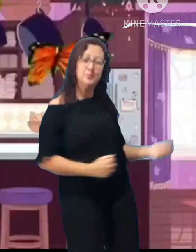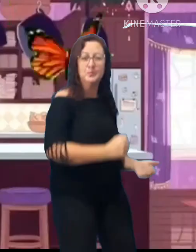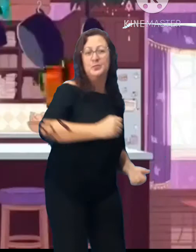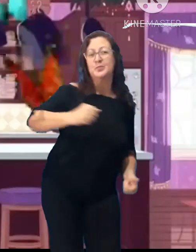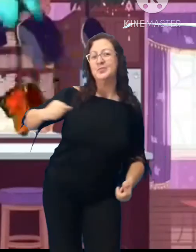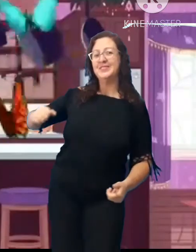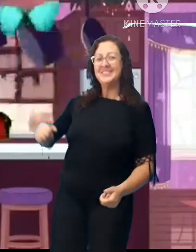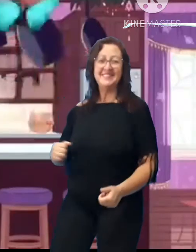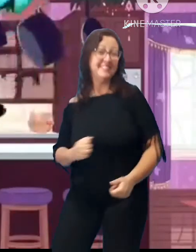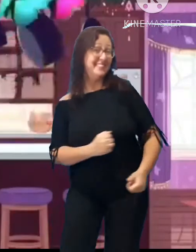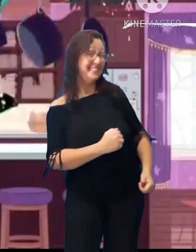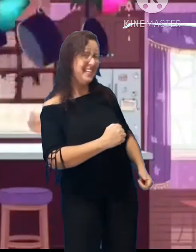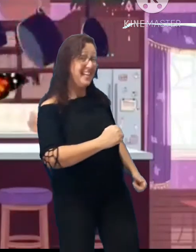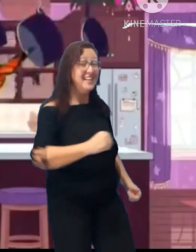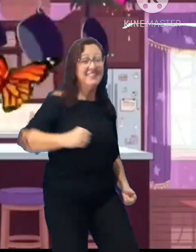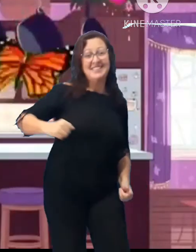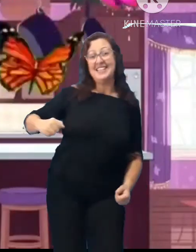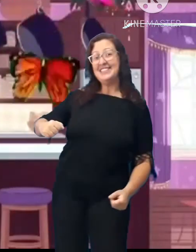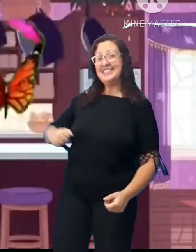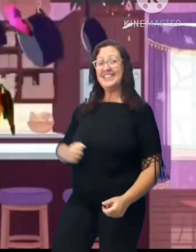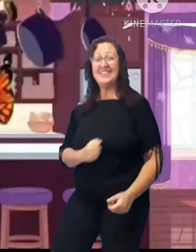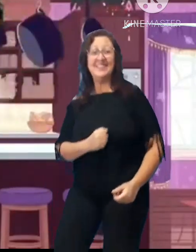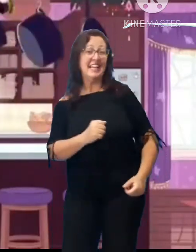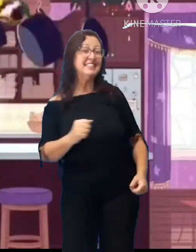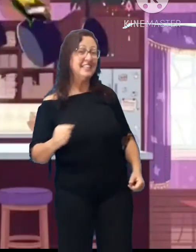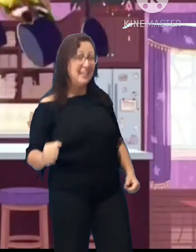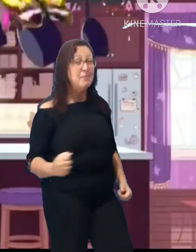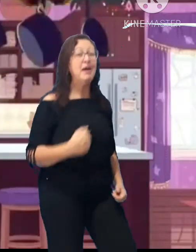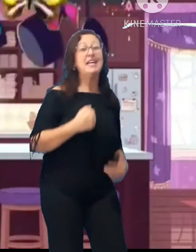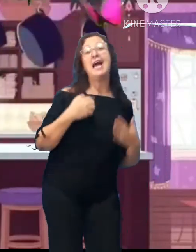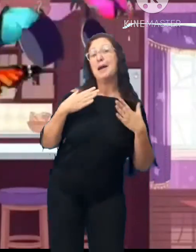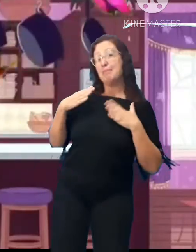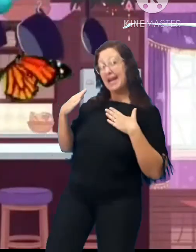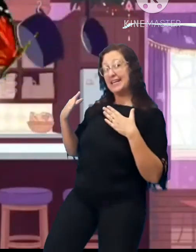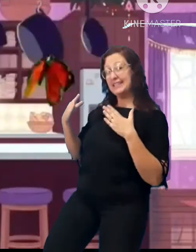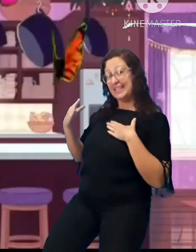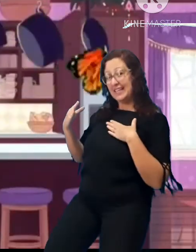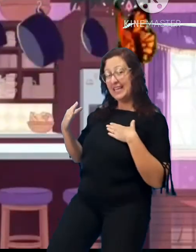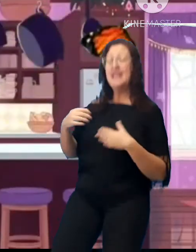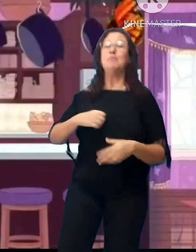Borboletinha tá na cozinha fazendo chocolate.